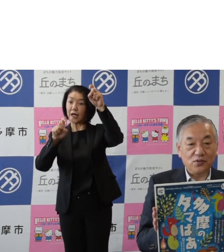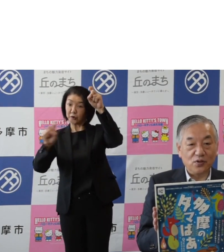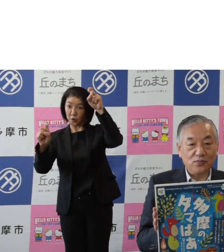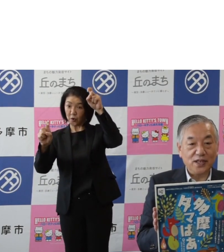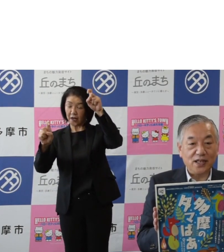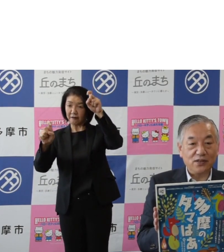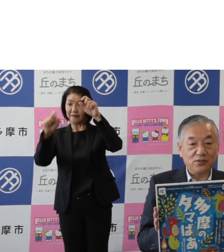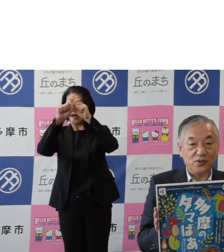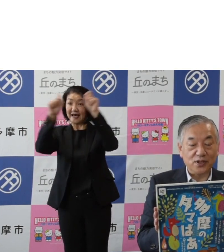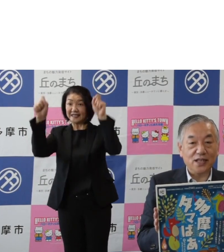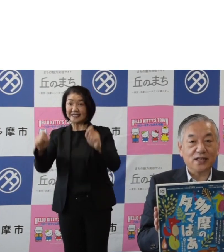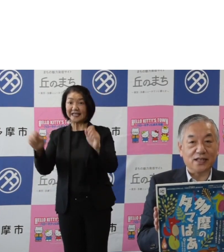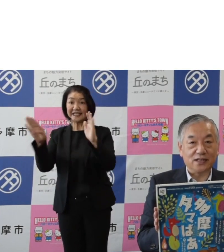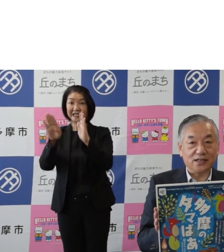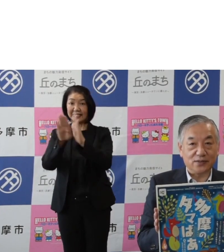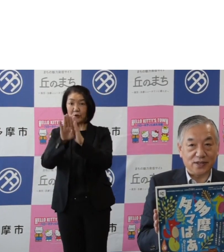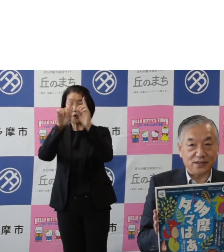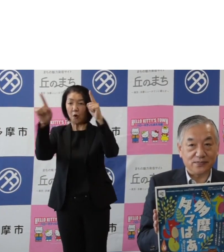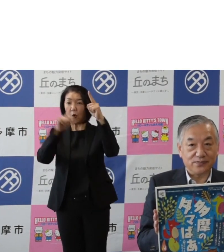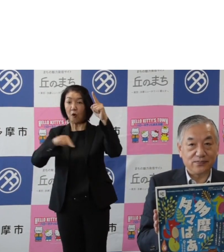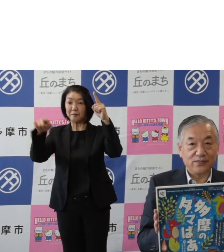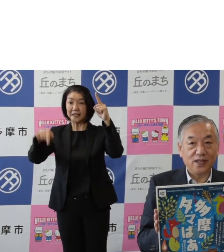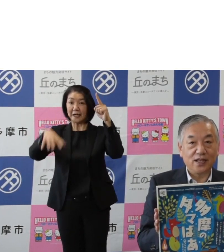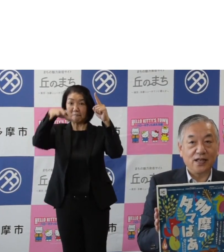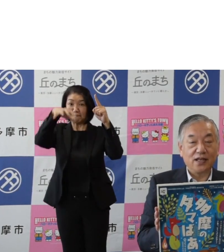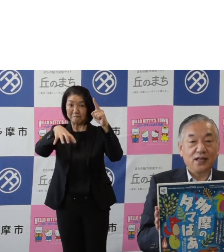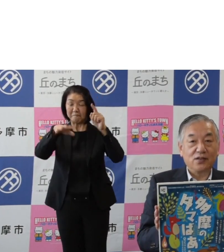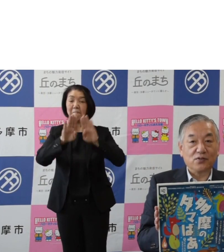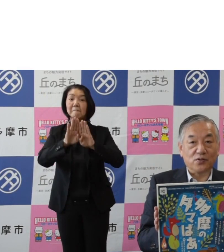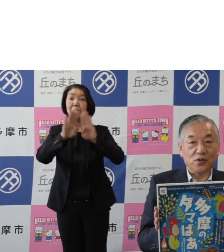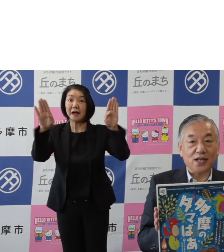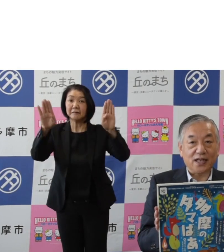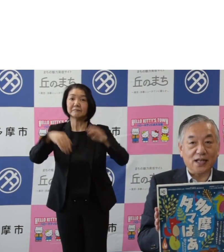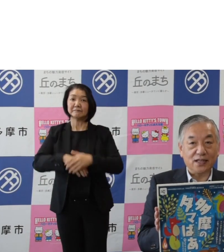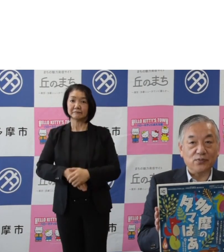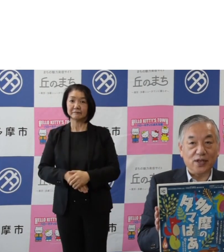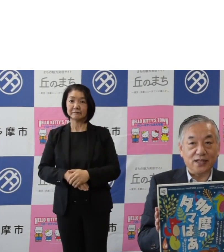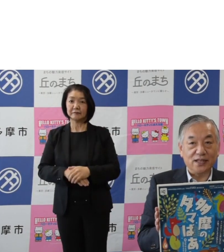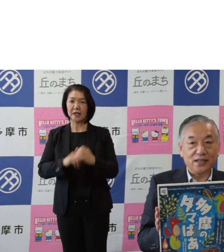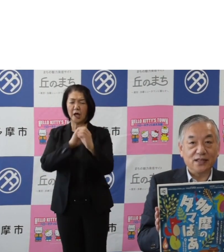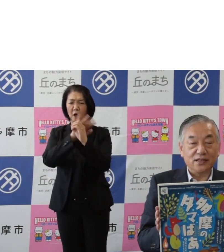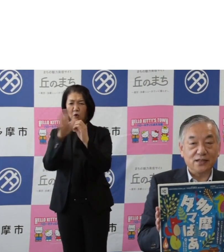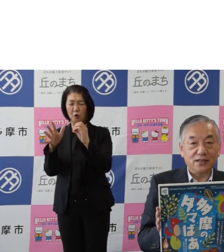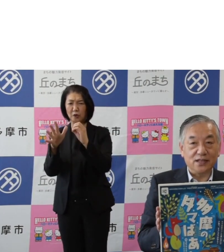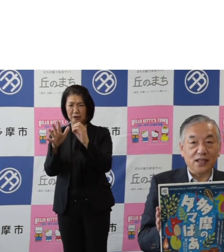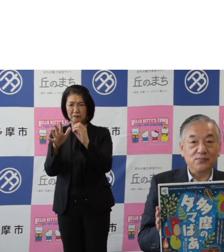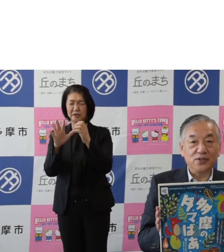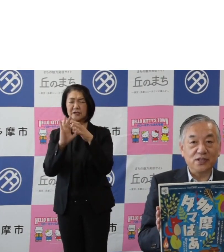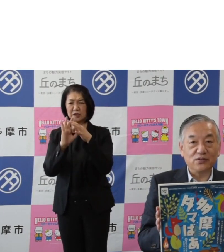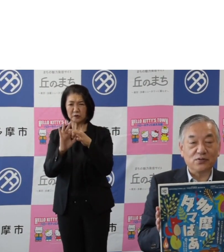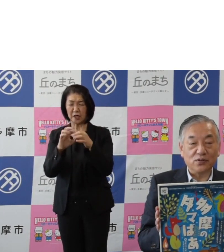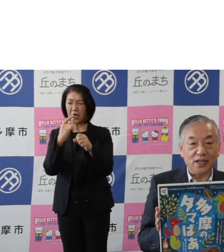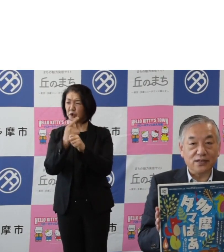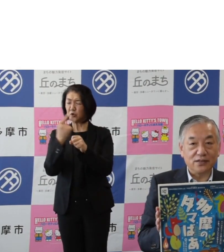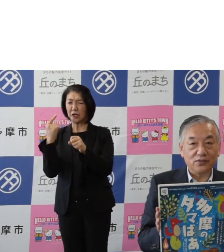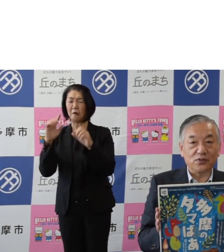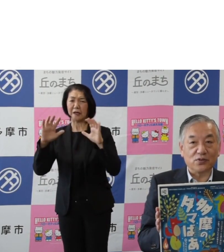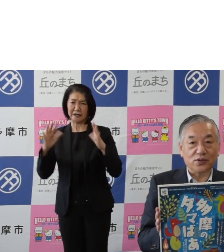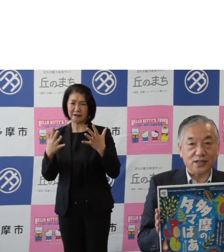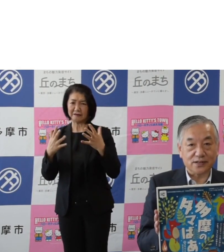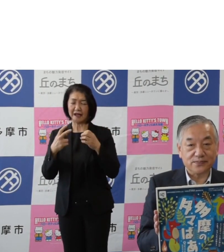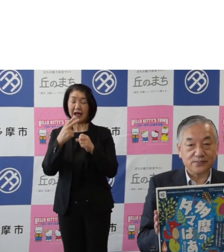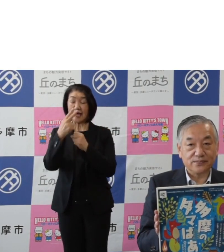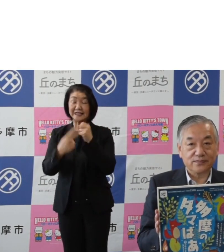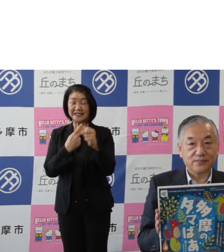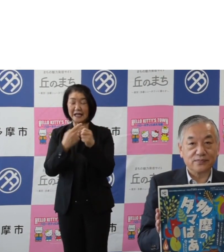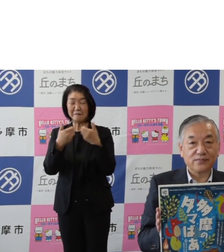赤土公民館ホールで開催します。コロナ禍でもあり2年ぶりの公演との